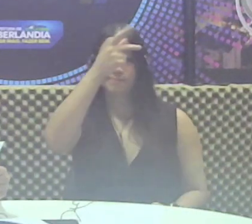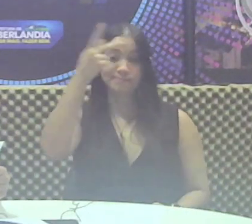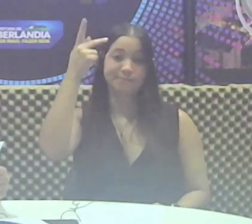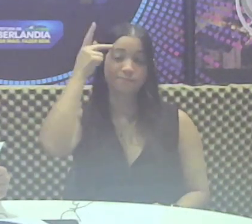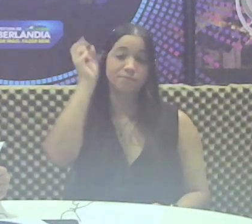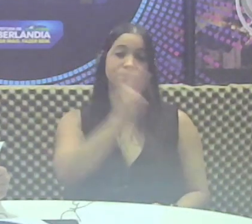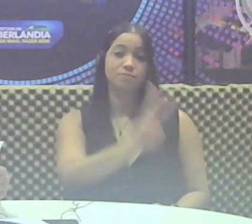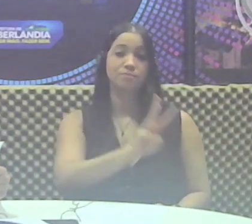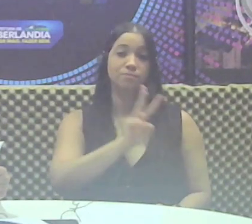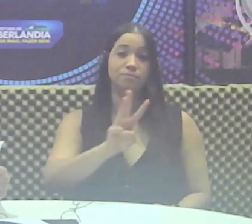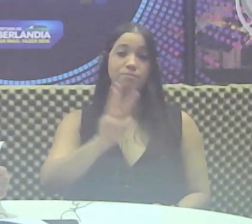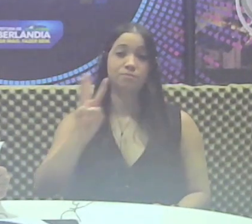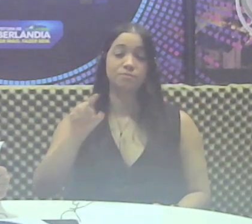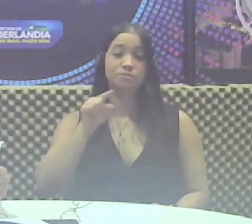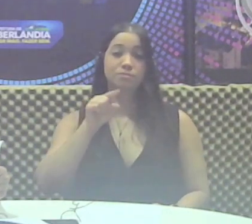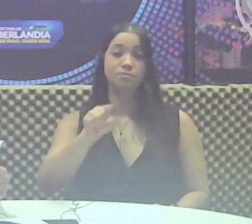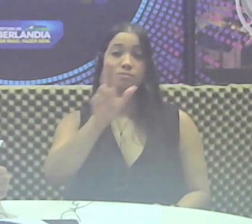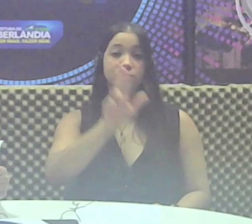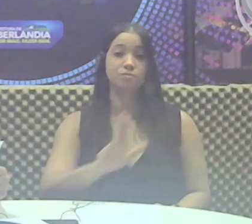no